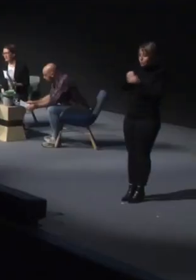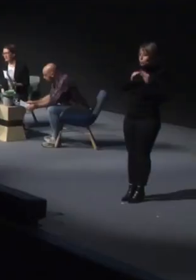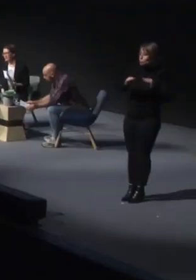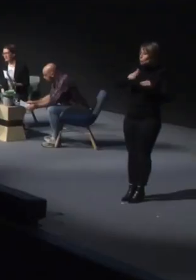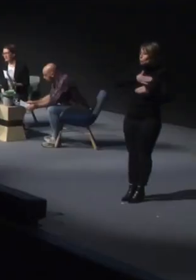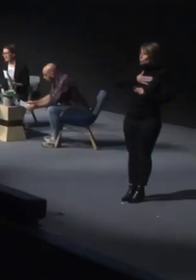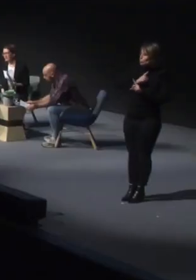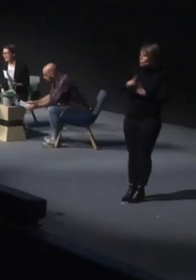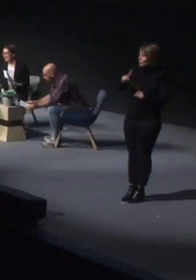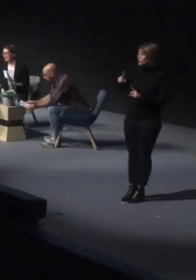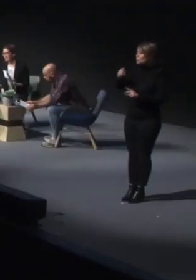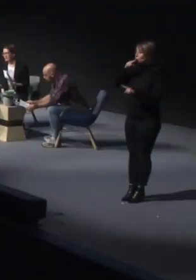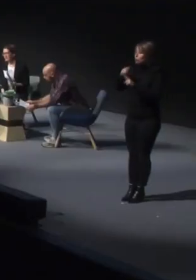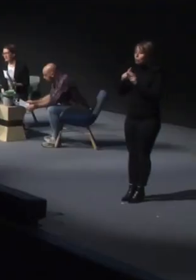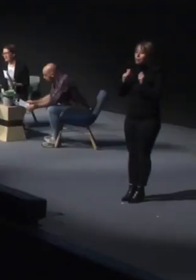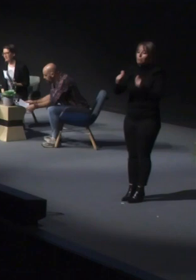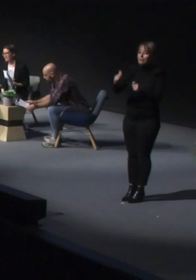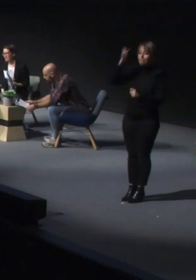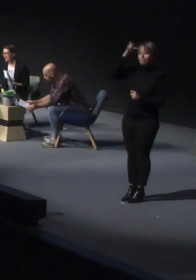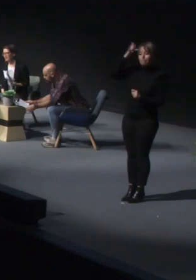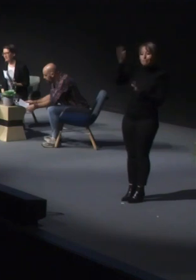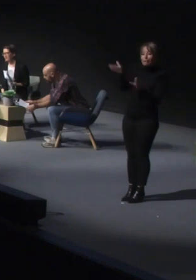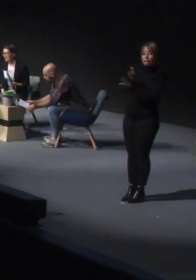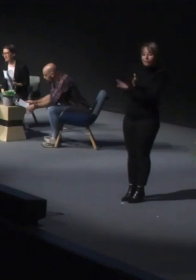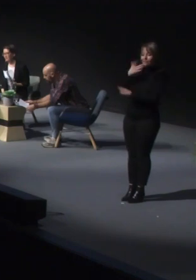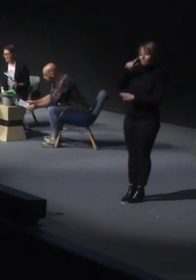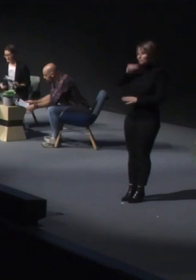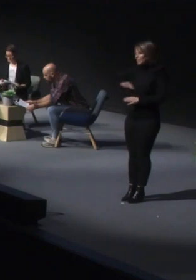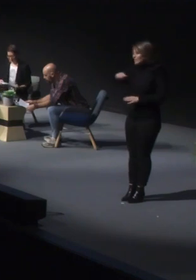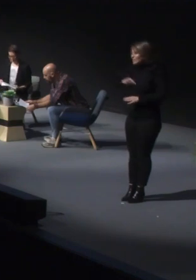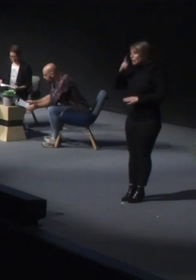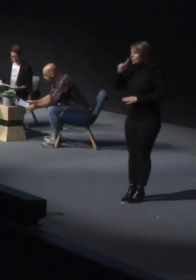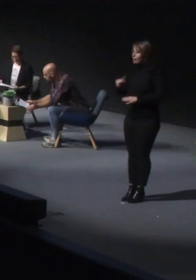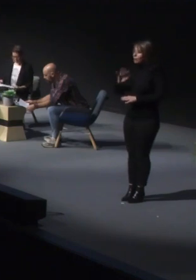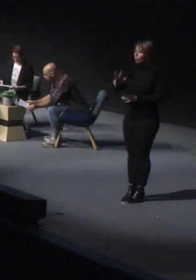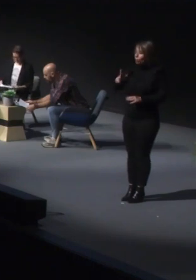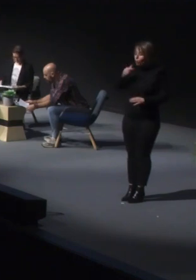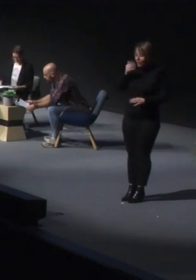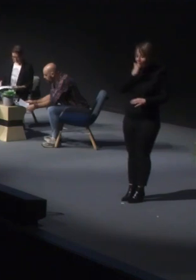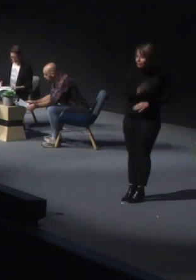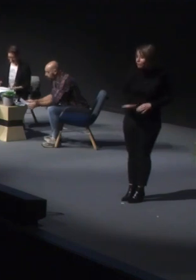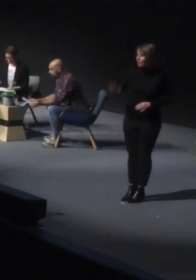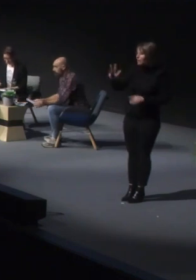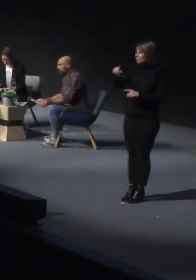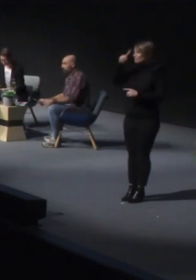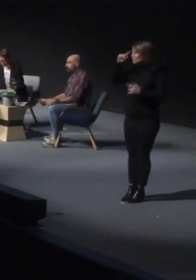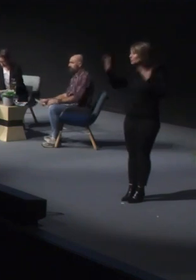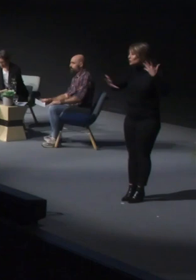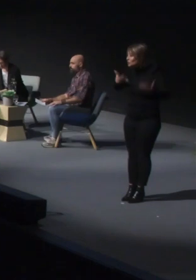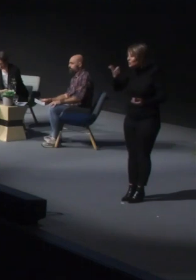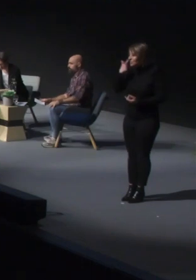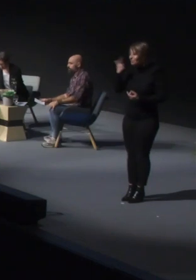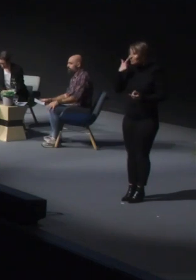y luego lo llamamos preadolescencia y tengo la sensación de que les robamos la infancia, no sé, como que hay un, no sé, terrenos que no